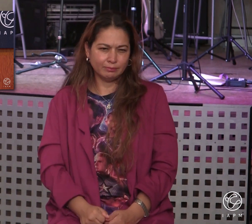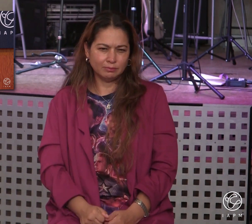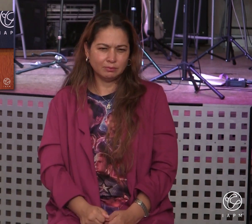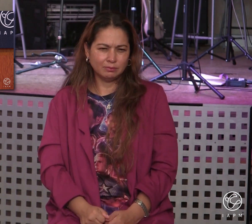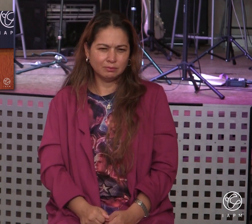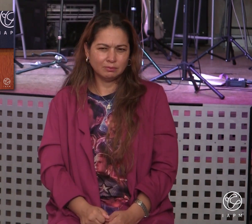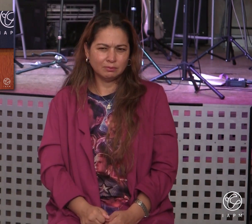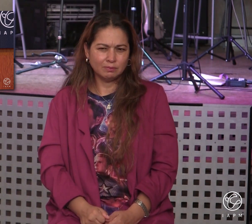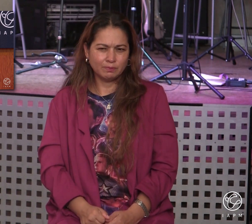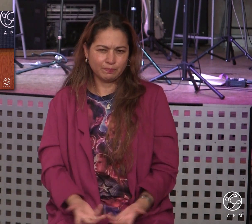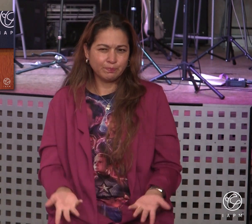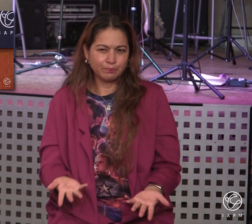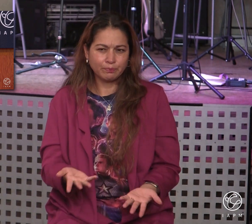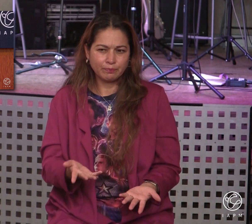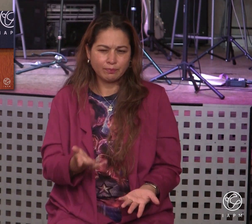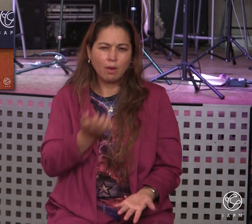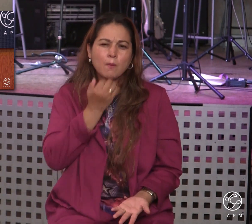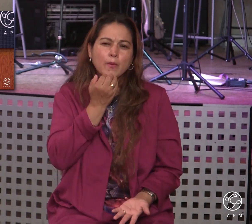a vosotros.